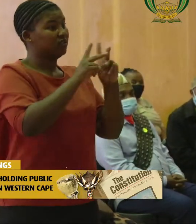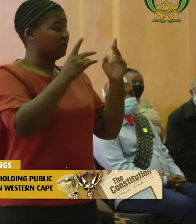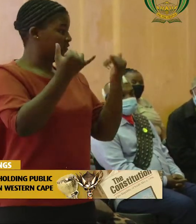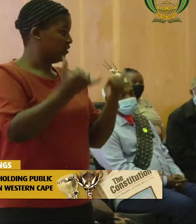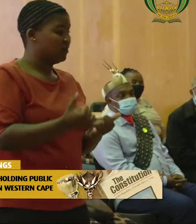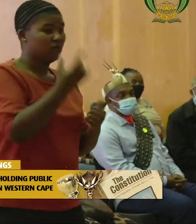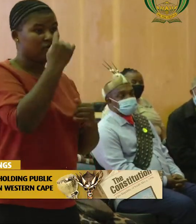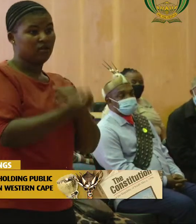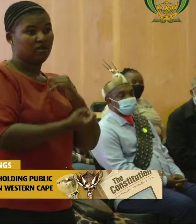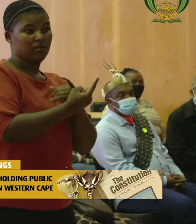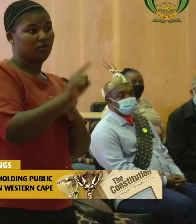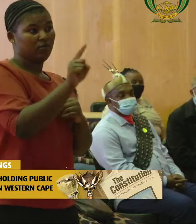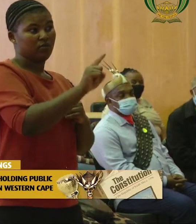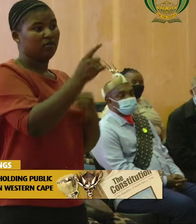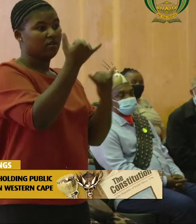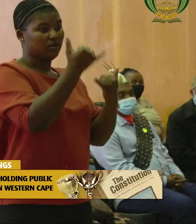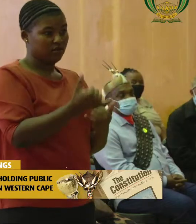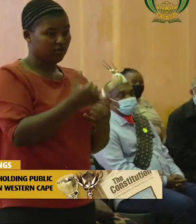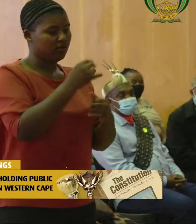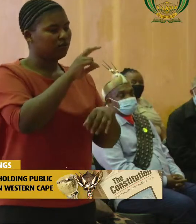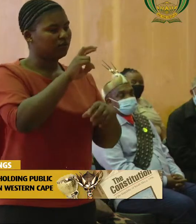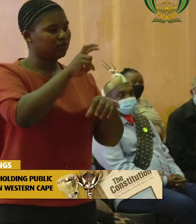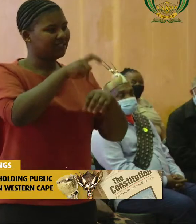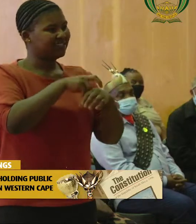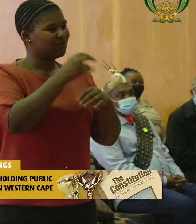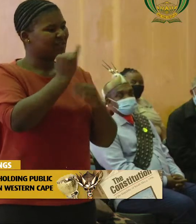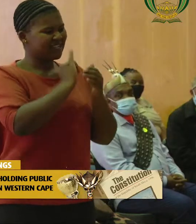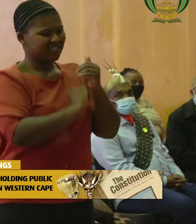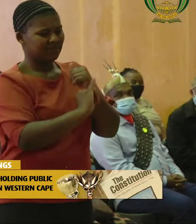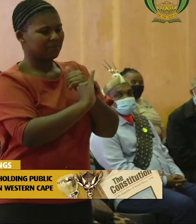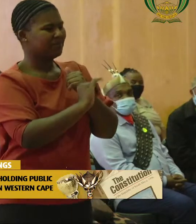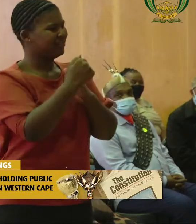ke nizawukuthi nifakelele i-independent